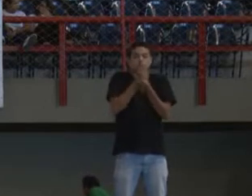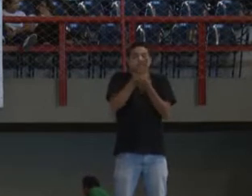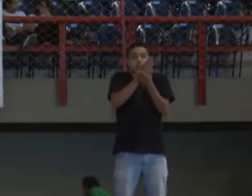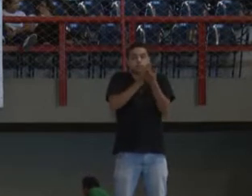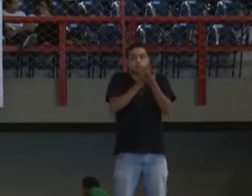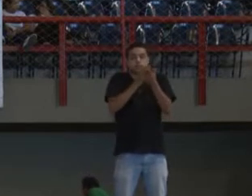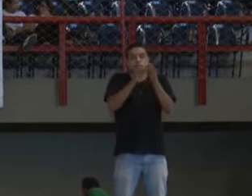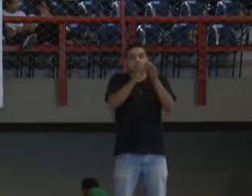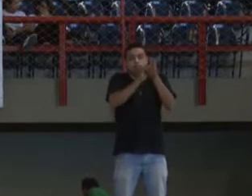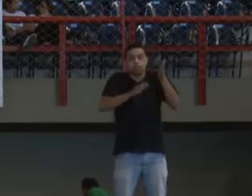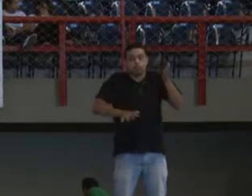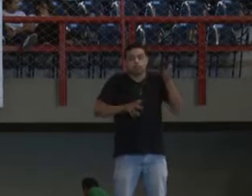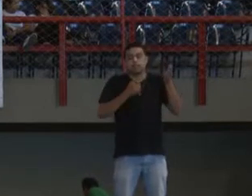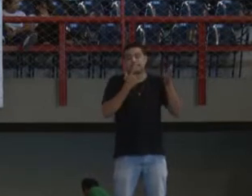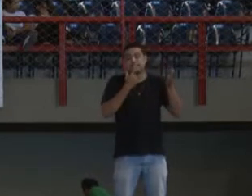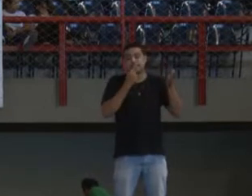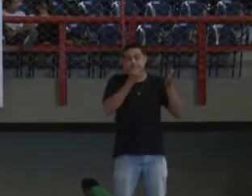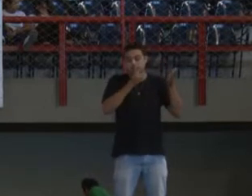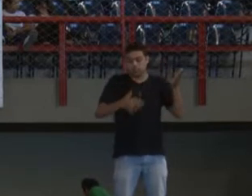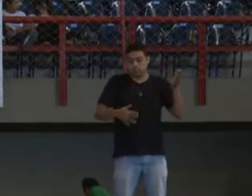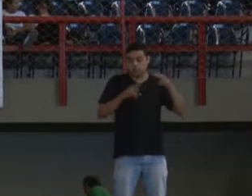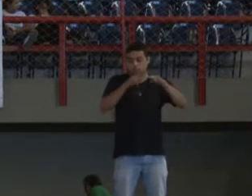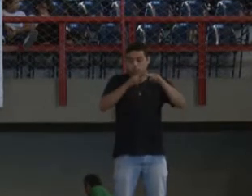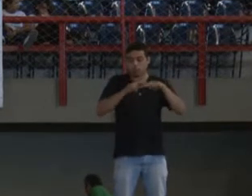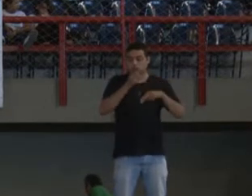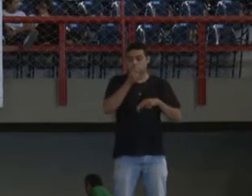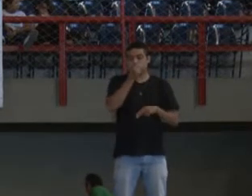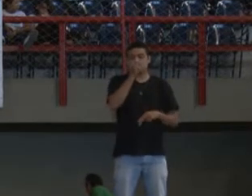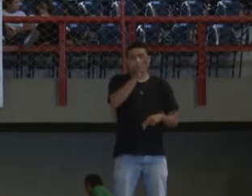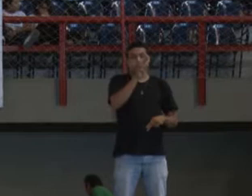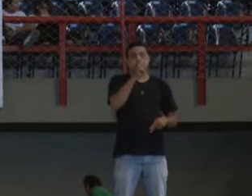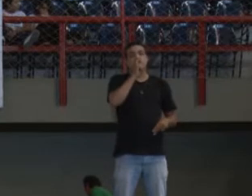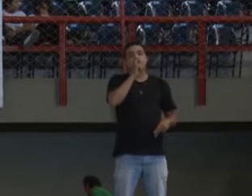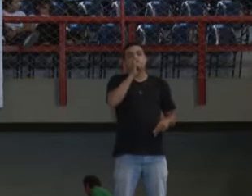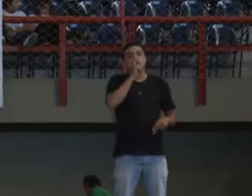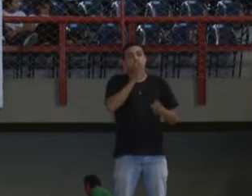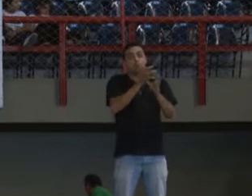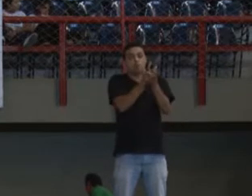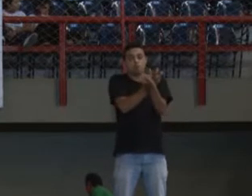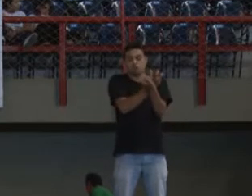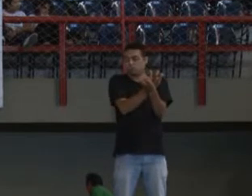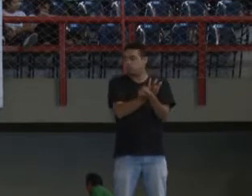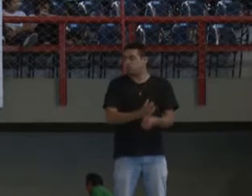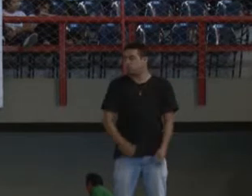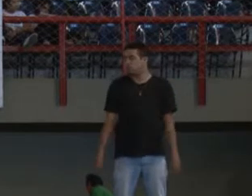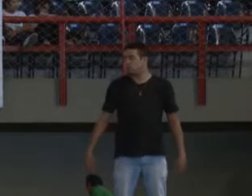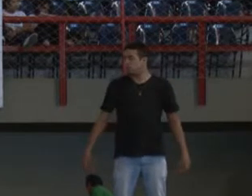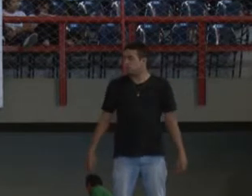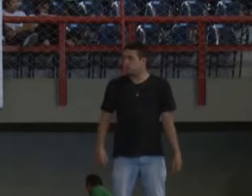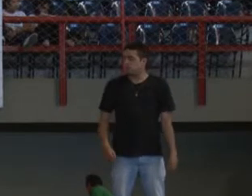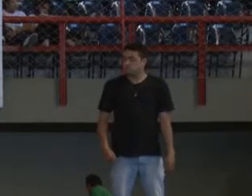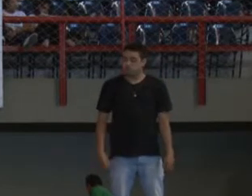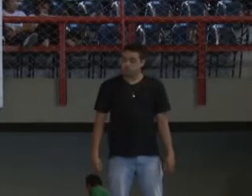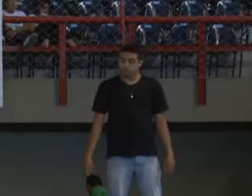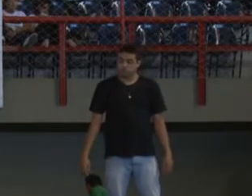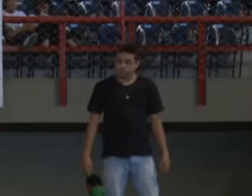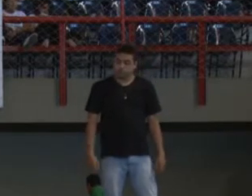sangra. Por isso, ar frio e seco. Estamos já